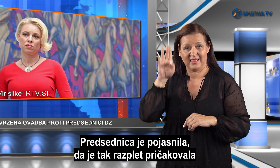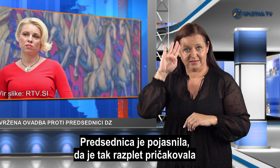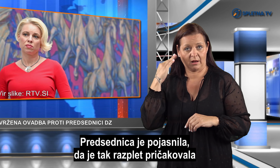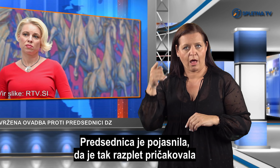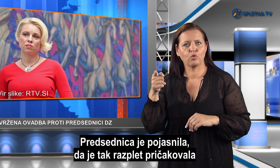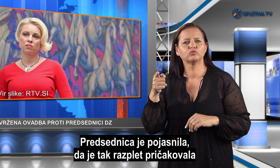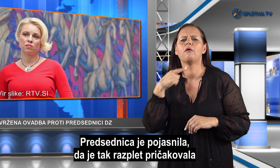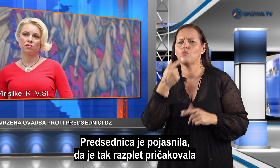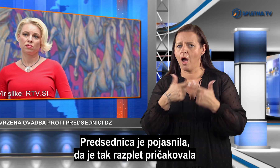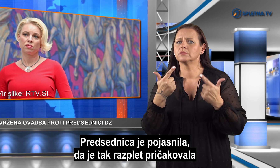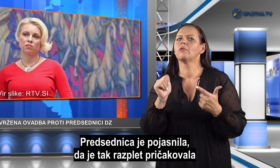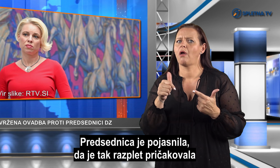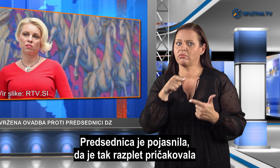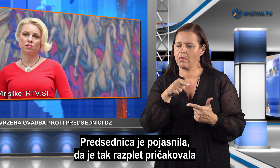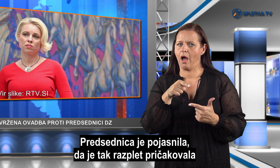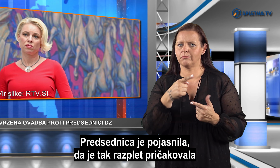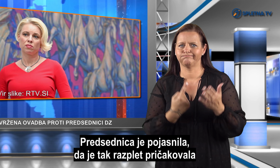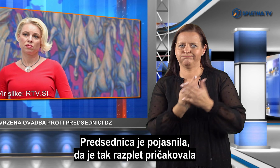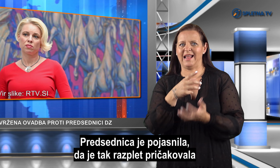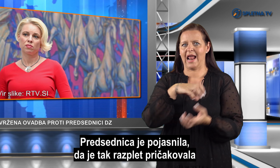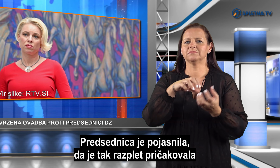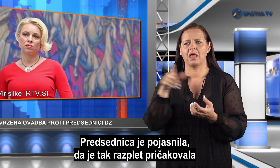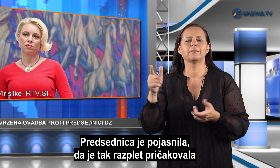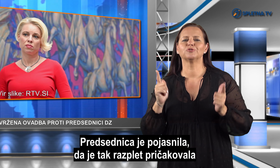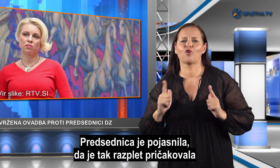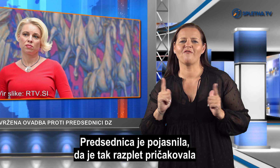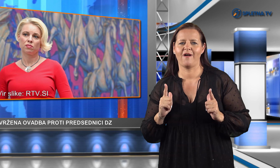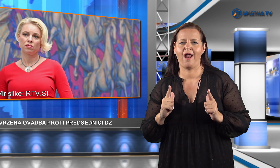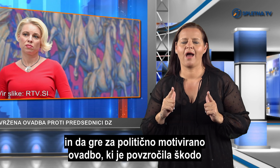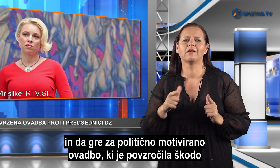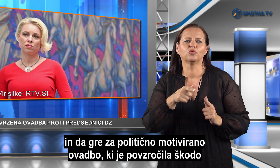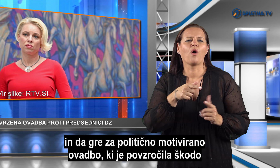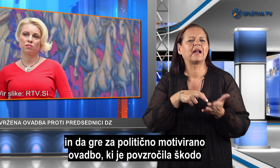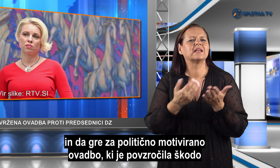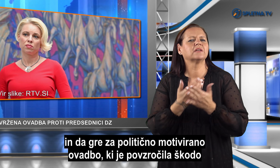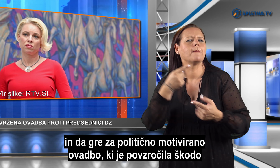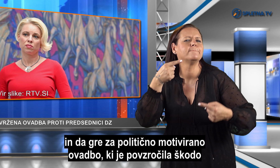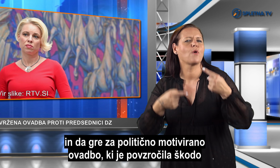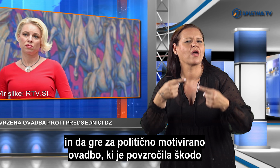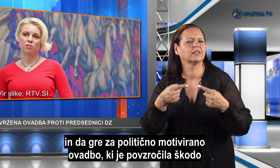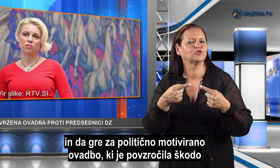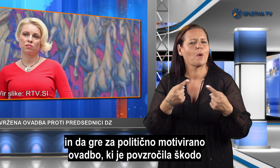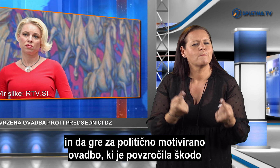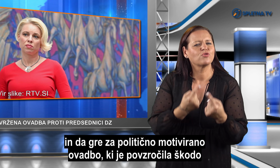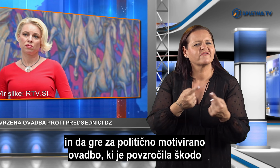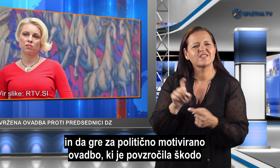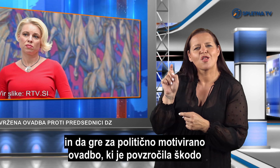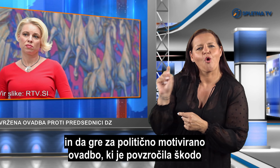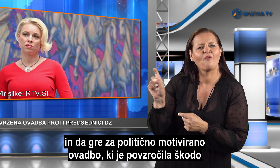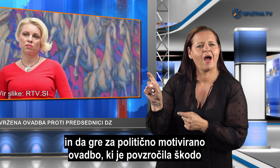Predsednica je pojasnila, da je tak razplet pričakovala in da gre za politično motivirano ovadbo, ki je